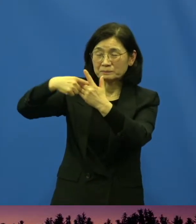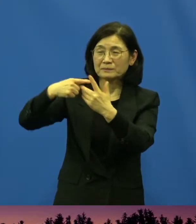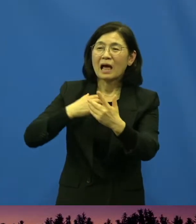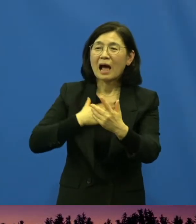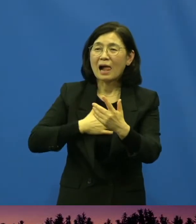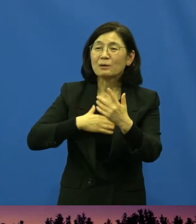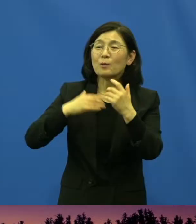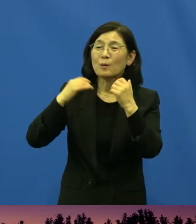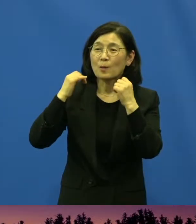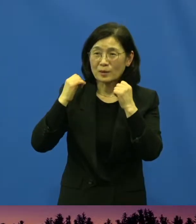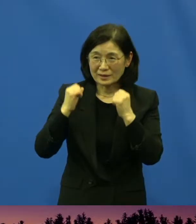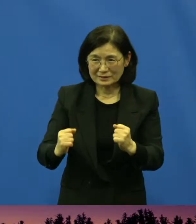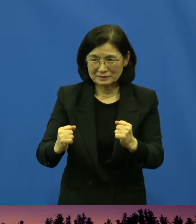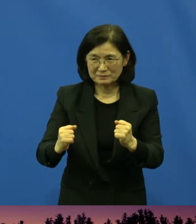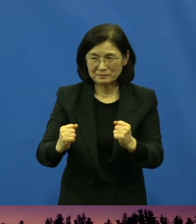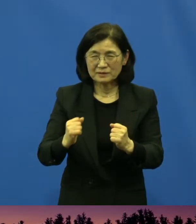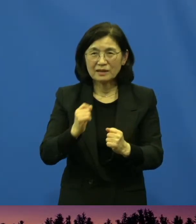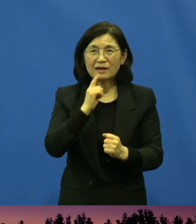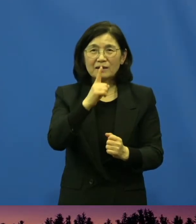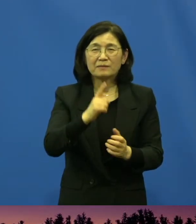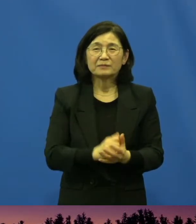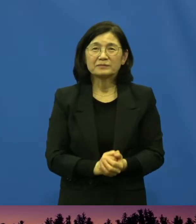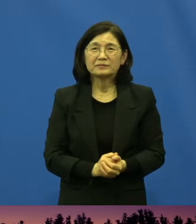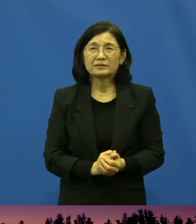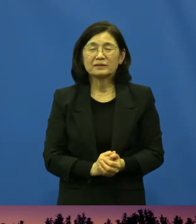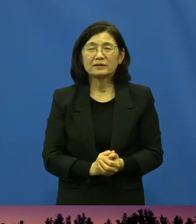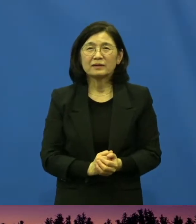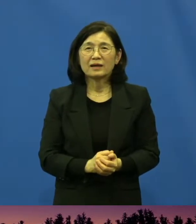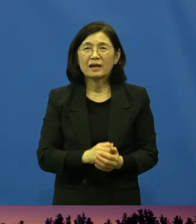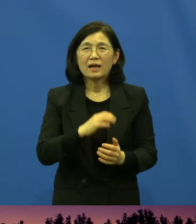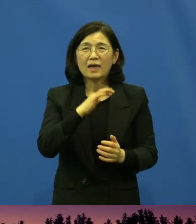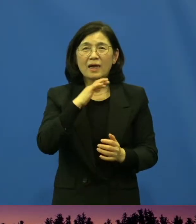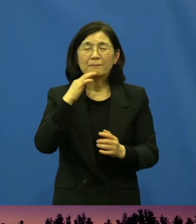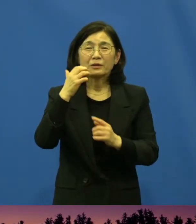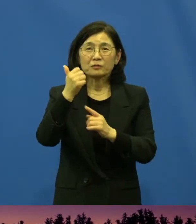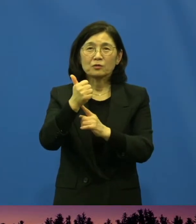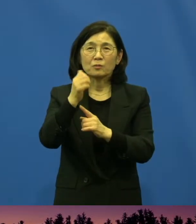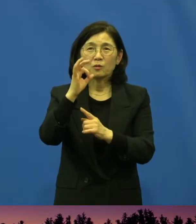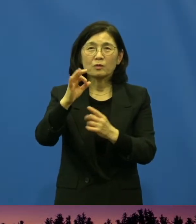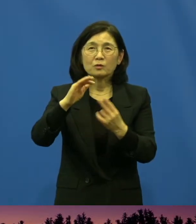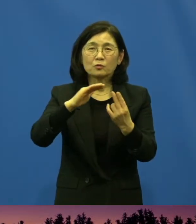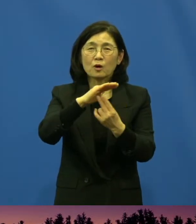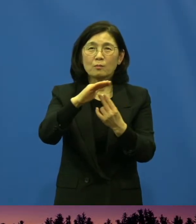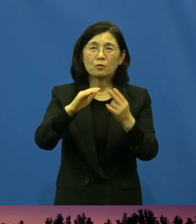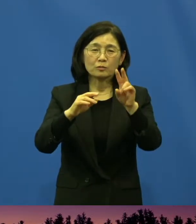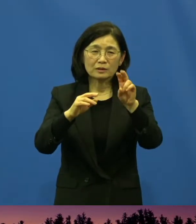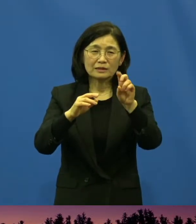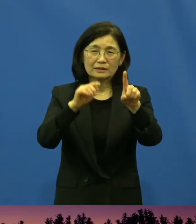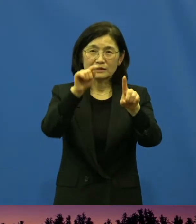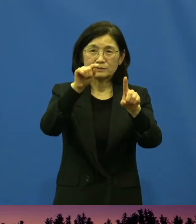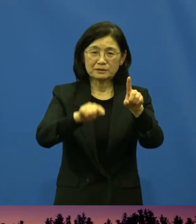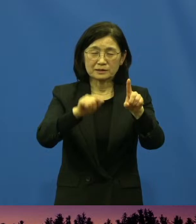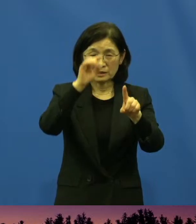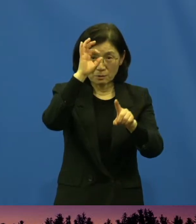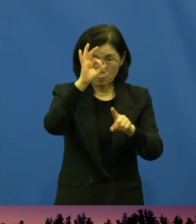여러분, 베드로가 바뀌어서 3번 다 그래요. 여러분, 요한복음 21장 집에 가서 한번 읽어보세요.